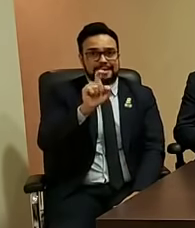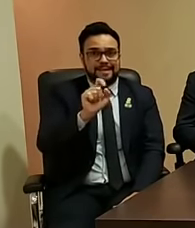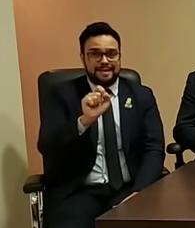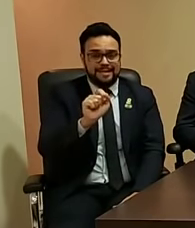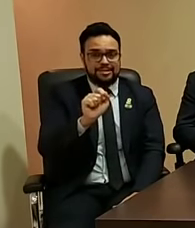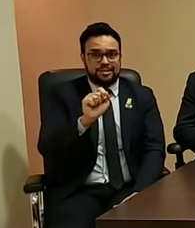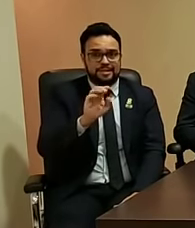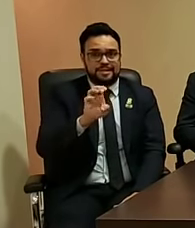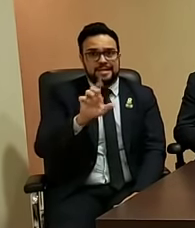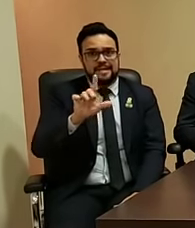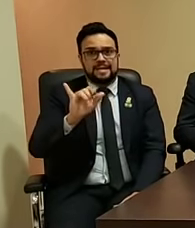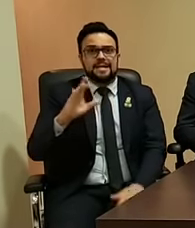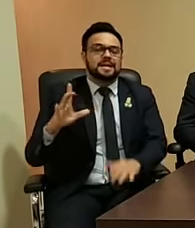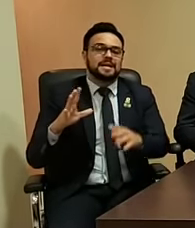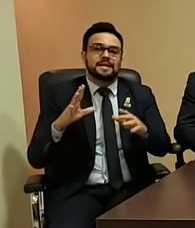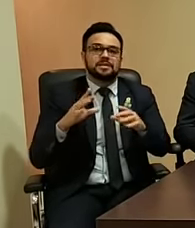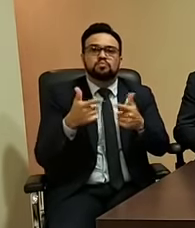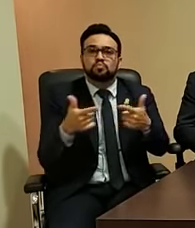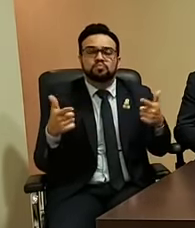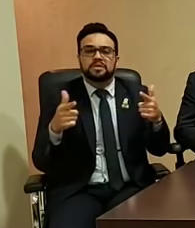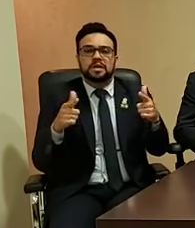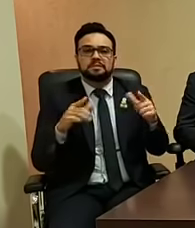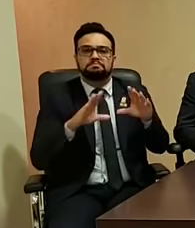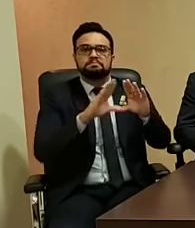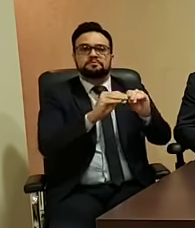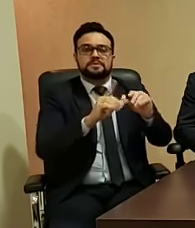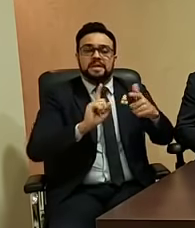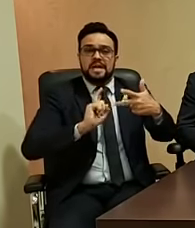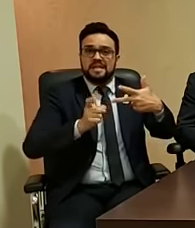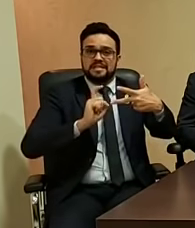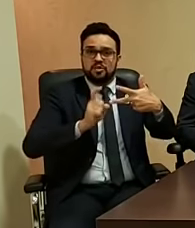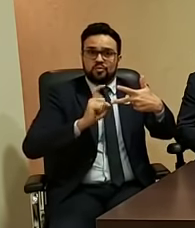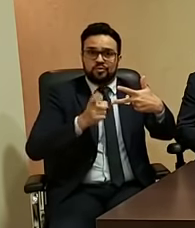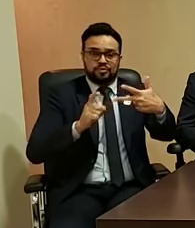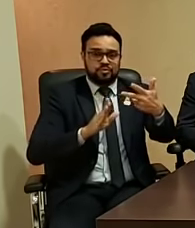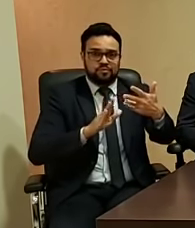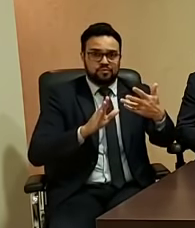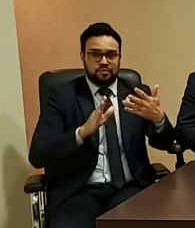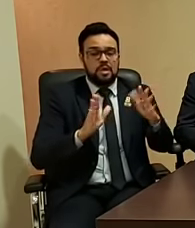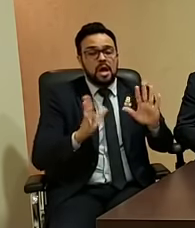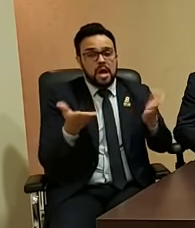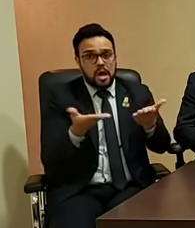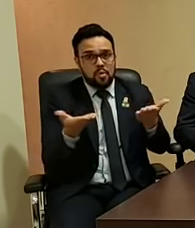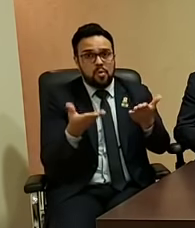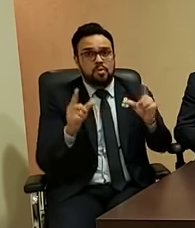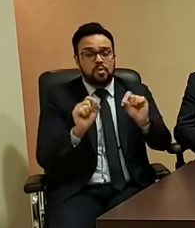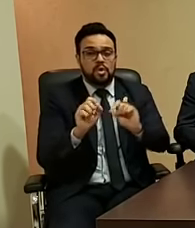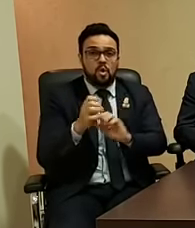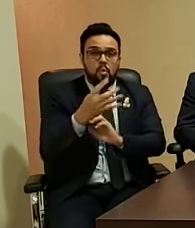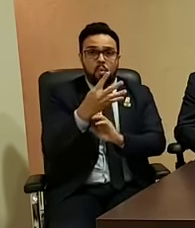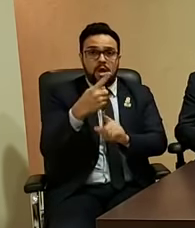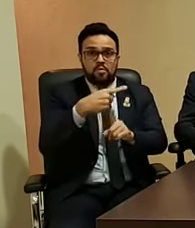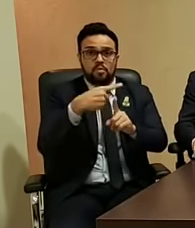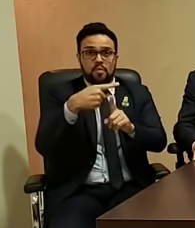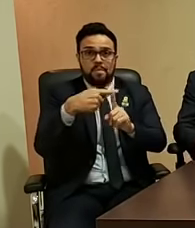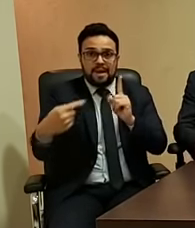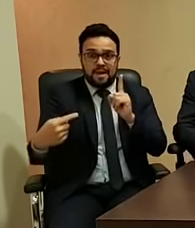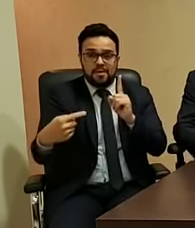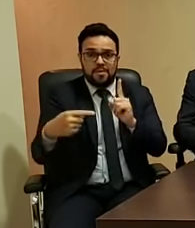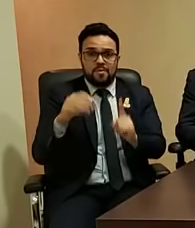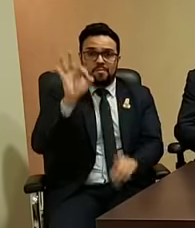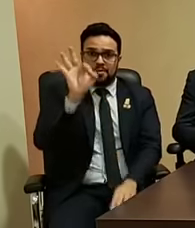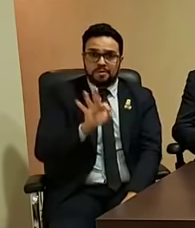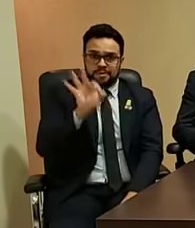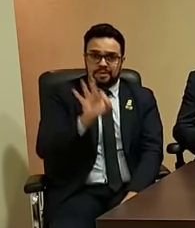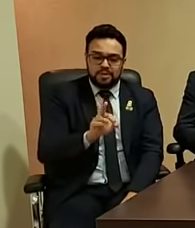sem qualquer interferência do Poder Executivo, né, foi fixada agora em 4,5%.